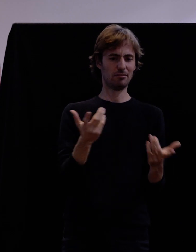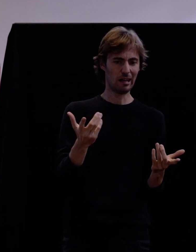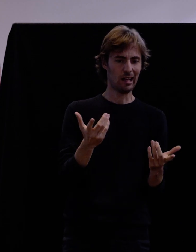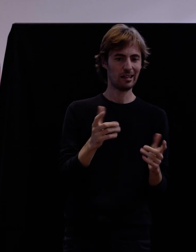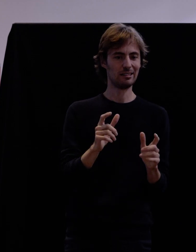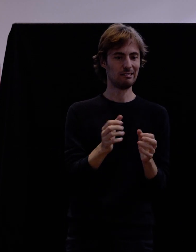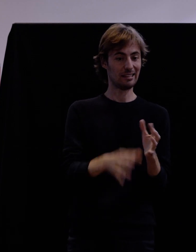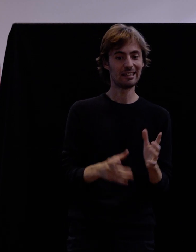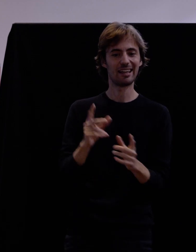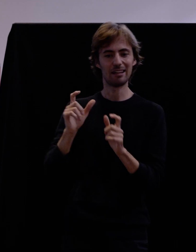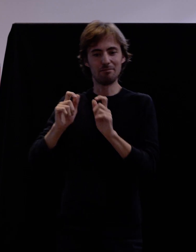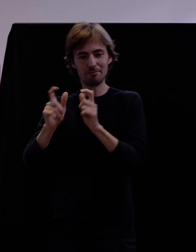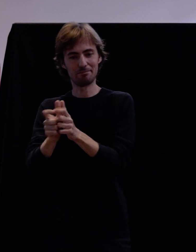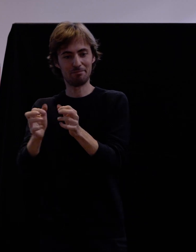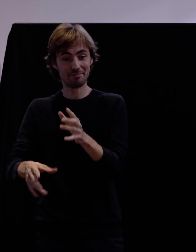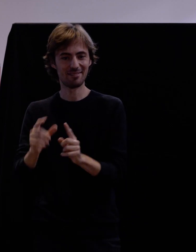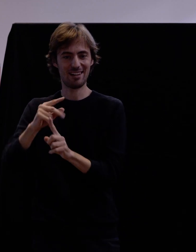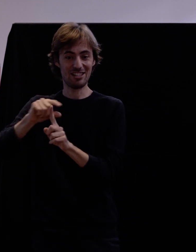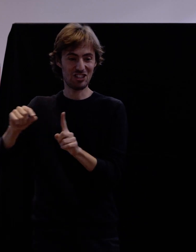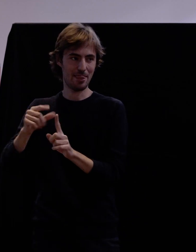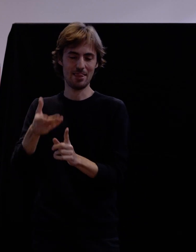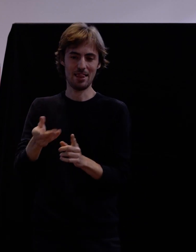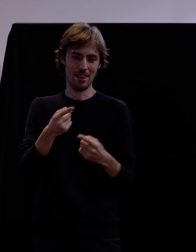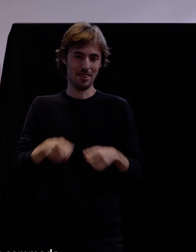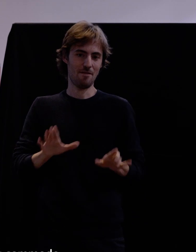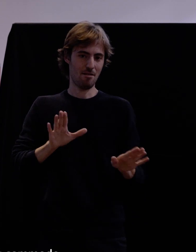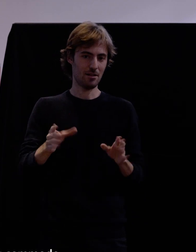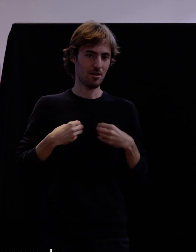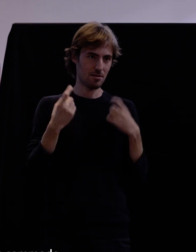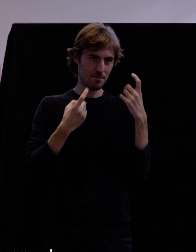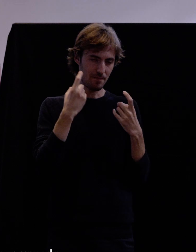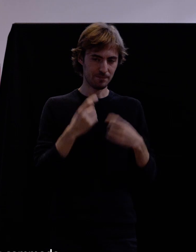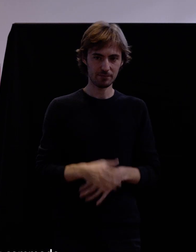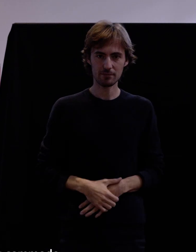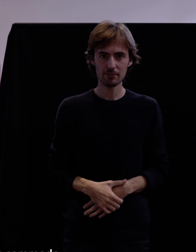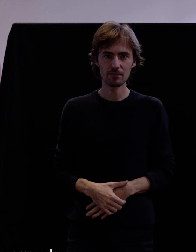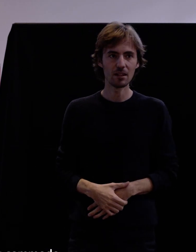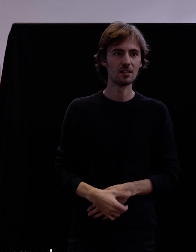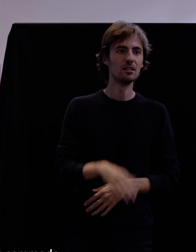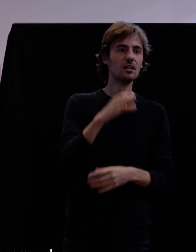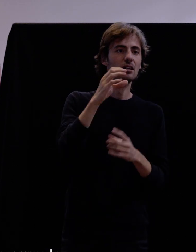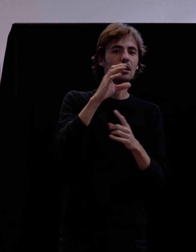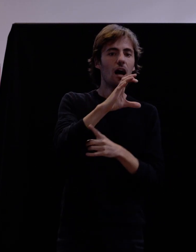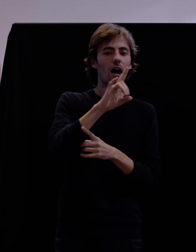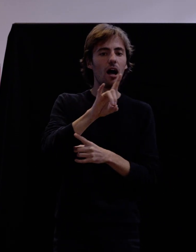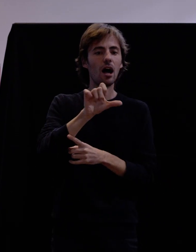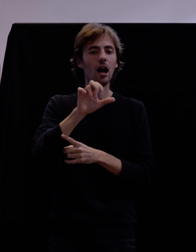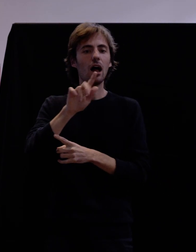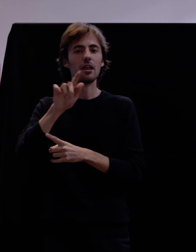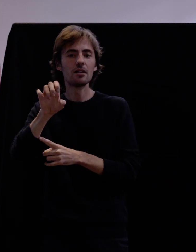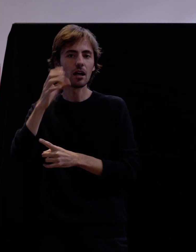génétique. Alors, certes, l'acronyme, il est commode, tout le monde le connaît,